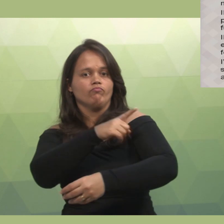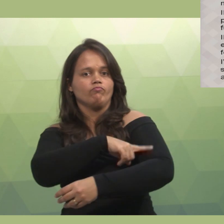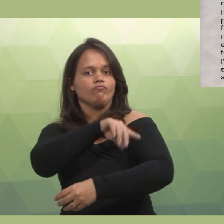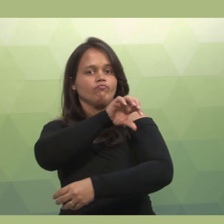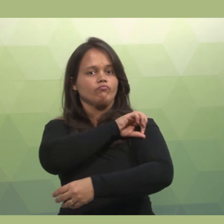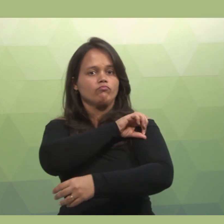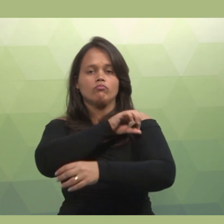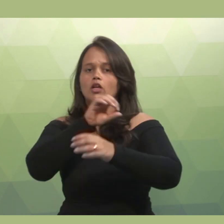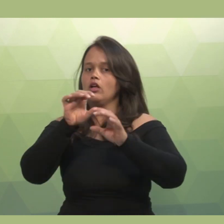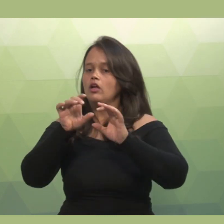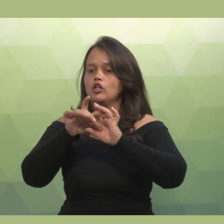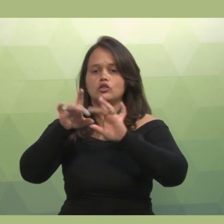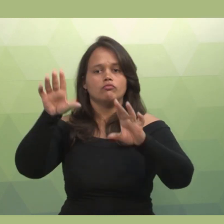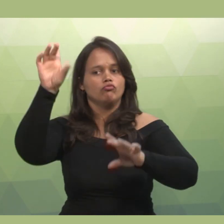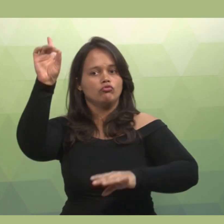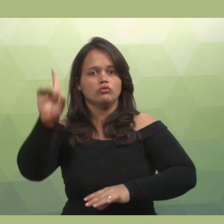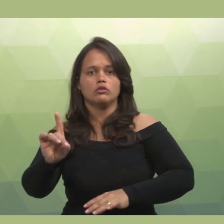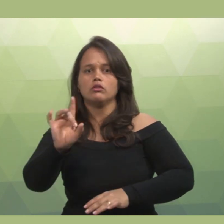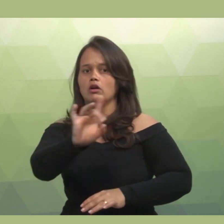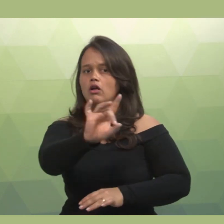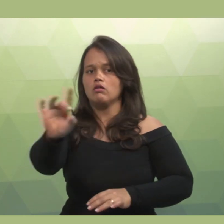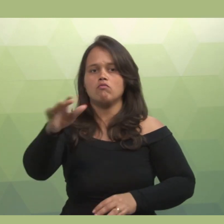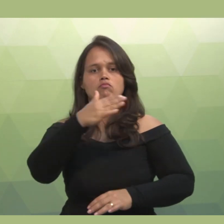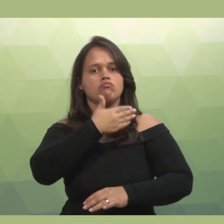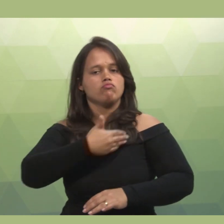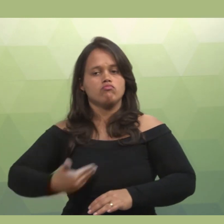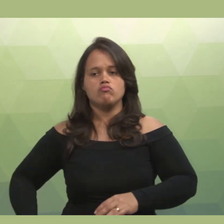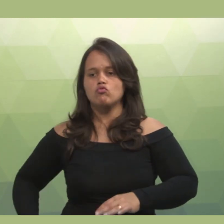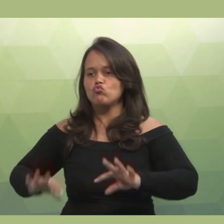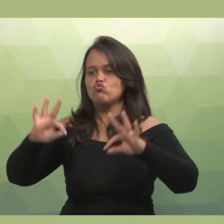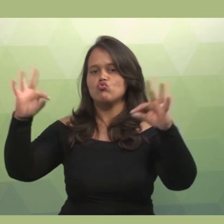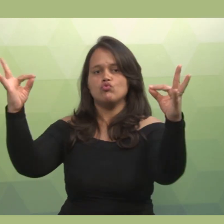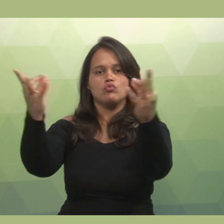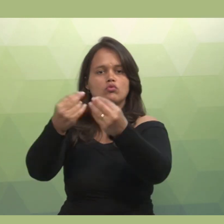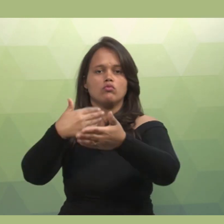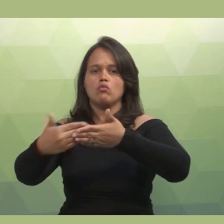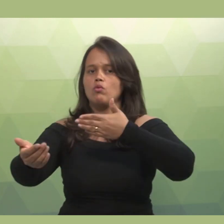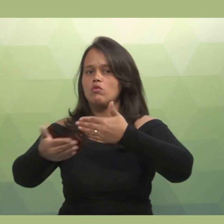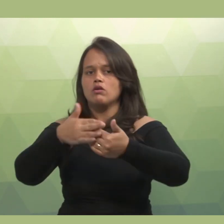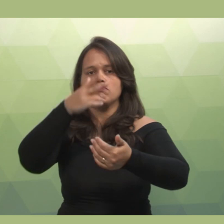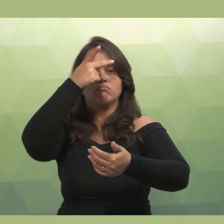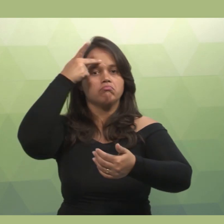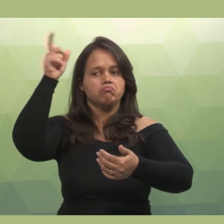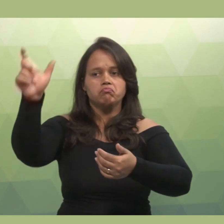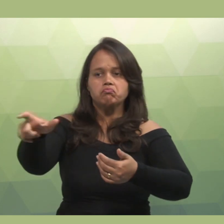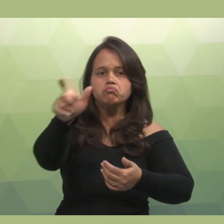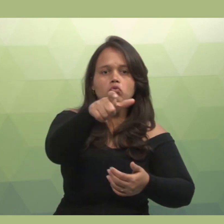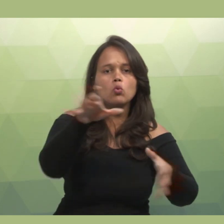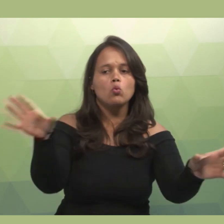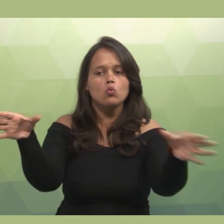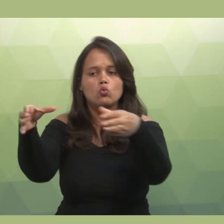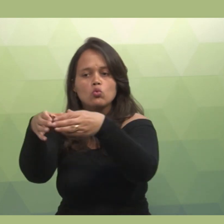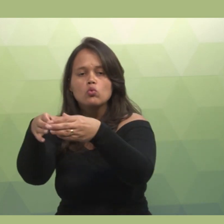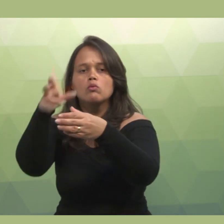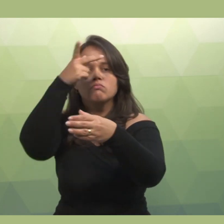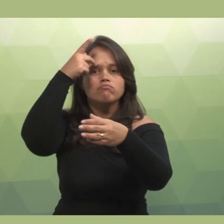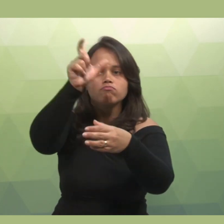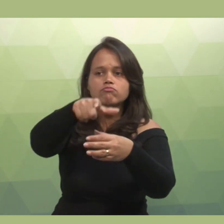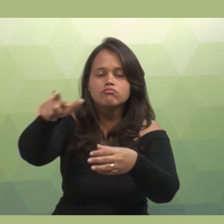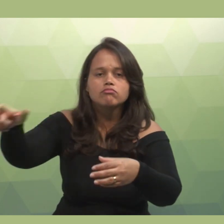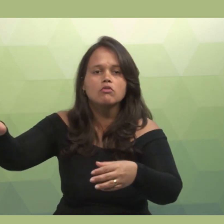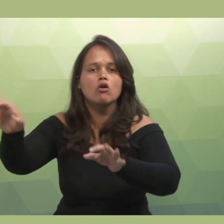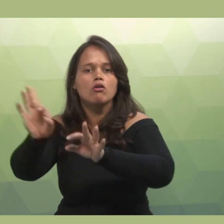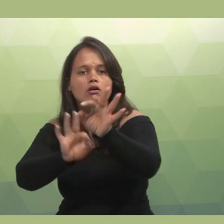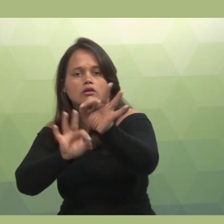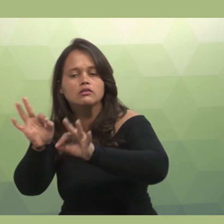O acesso ao ensino fundamental é direito público subjetivo, podendo qualquer cidadão, grupo de